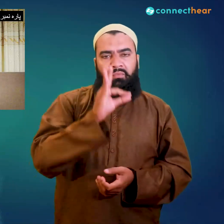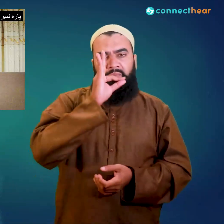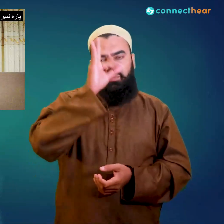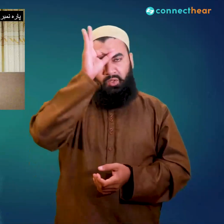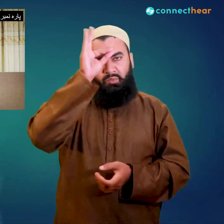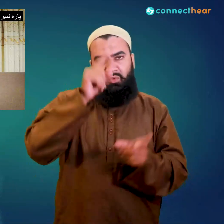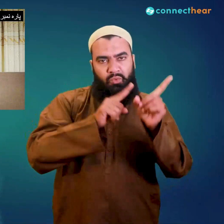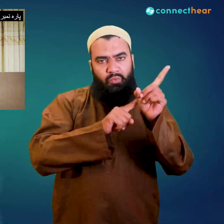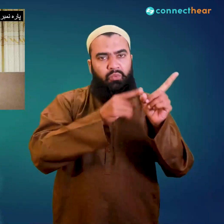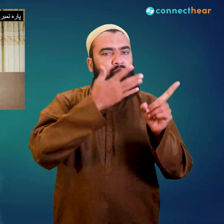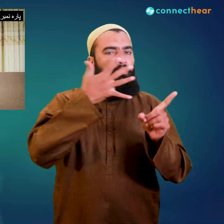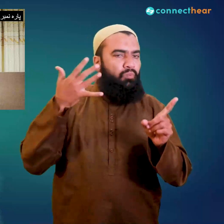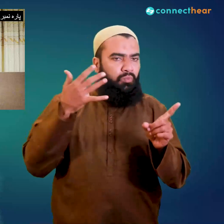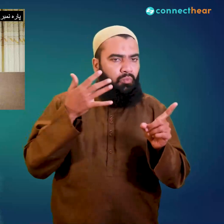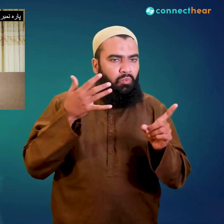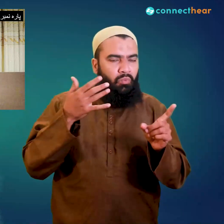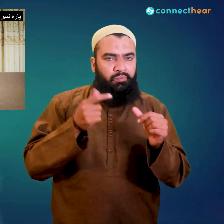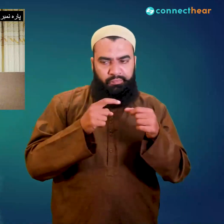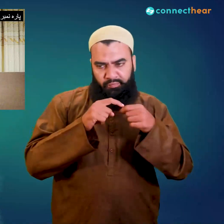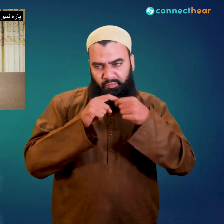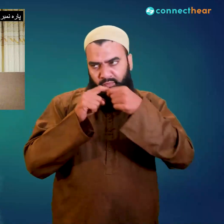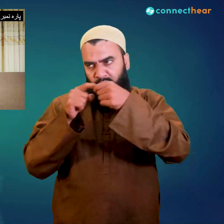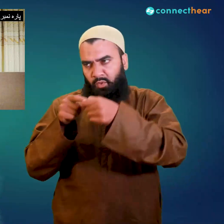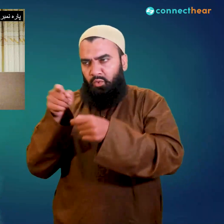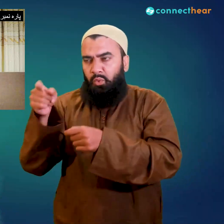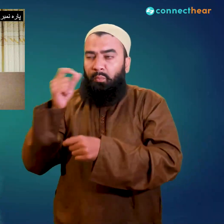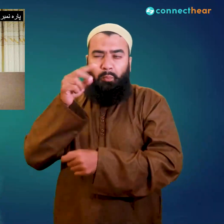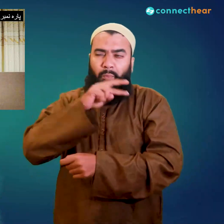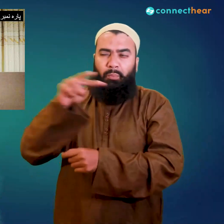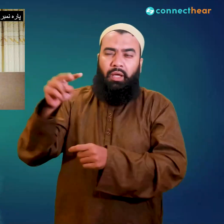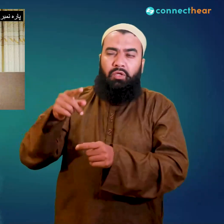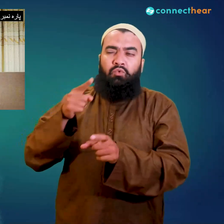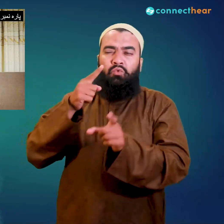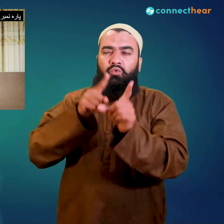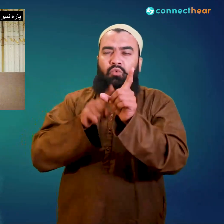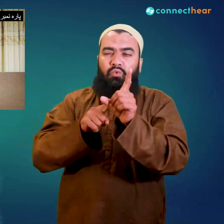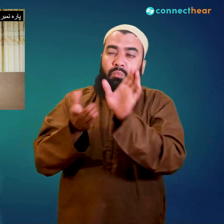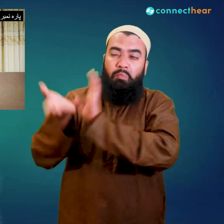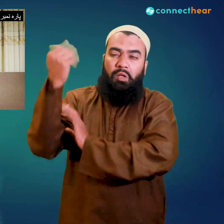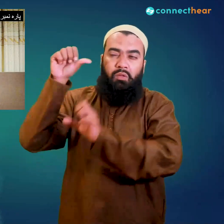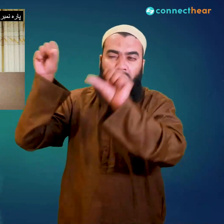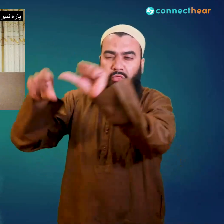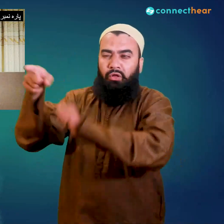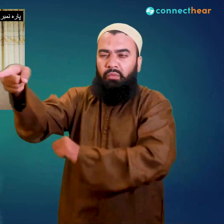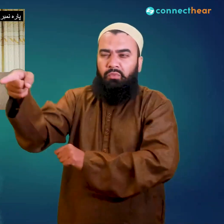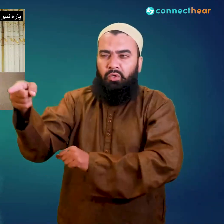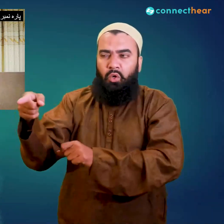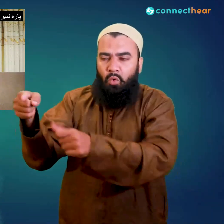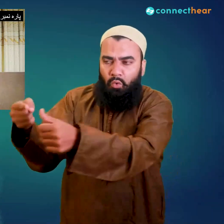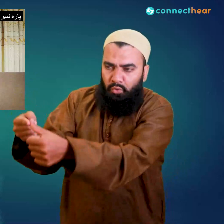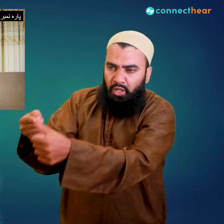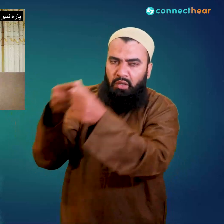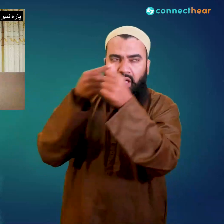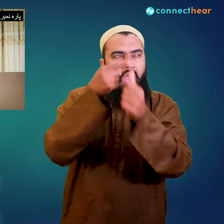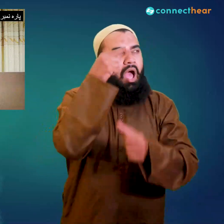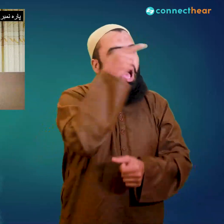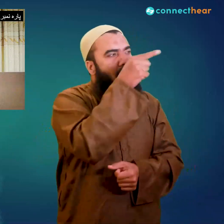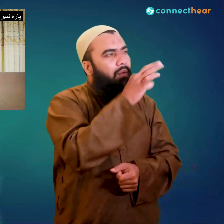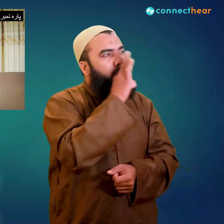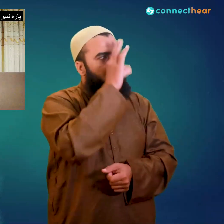پر تعجب کے ساتھ انہوں نے پوچھ لیا اِنَّكَ لَأَنْتَ یوسف، کیا آپ ہی یوسف تو نہیں